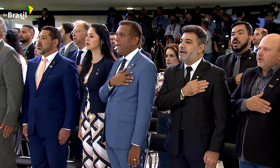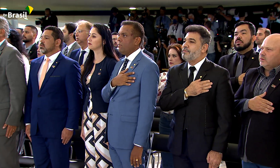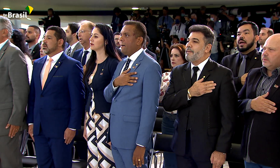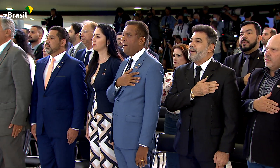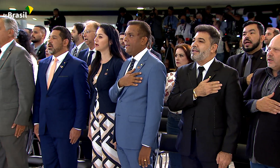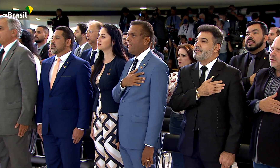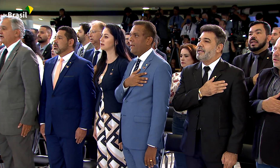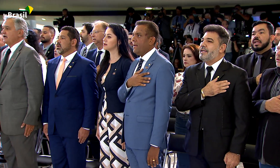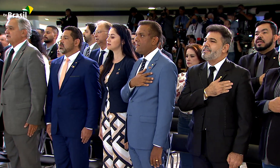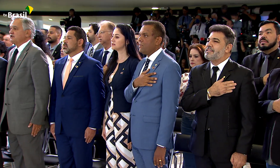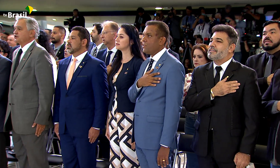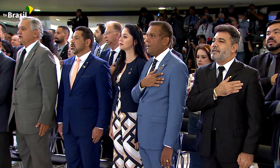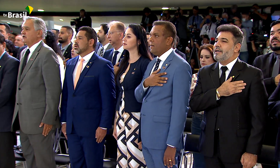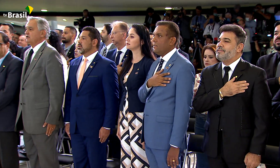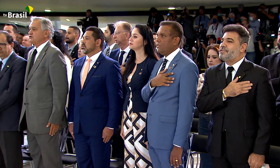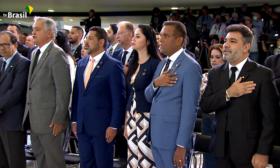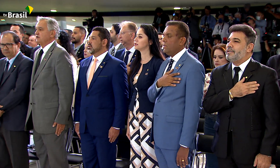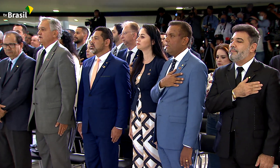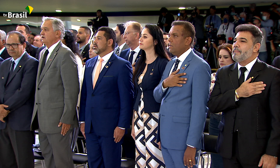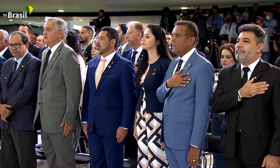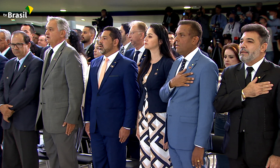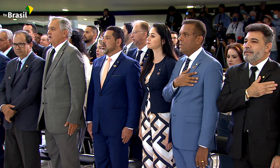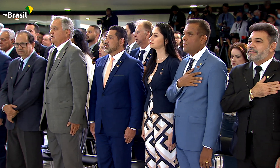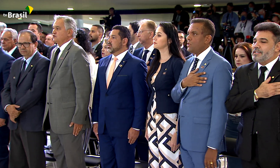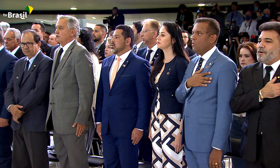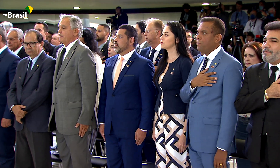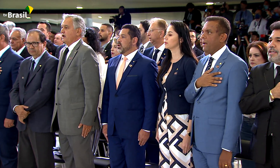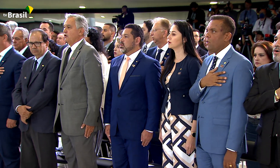promoção da parte da história